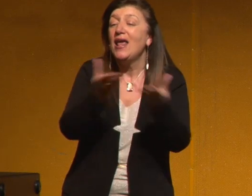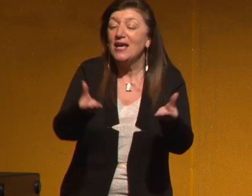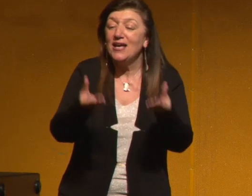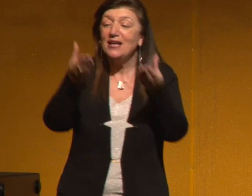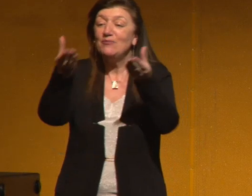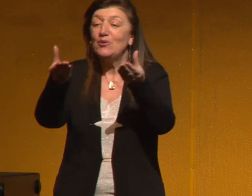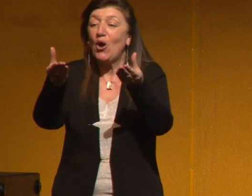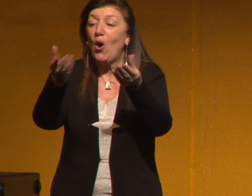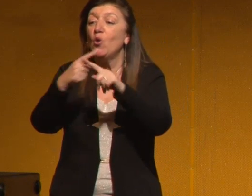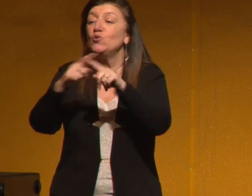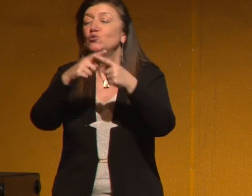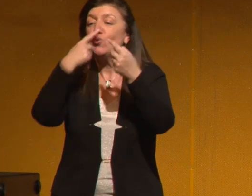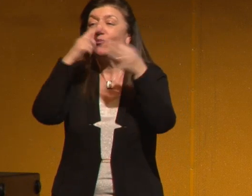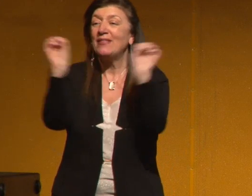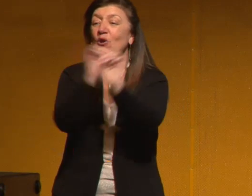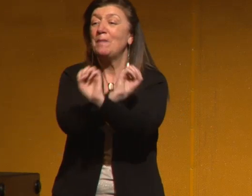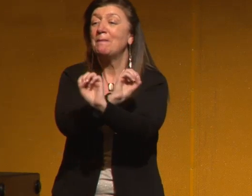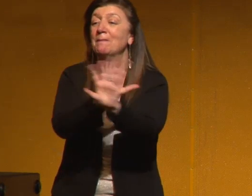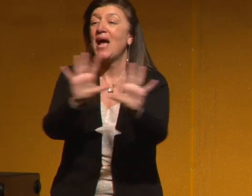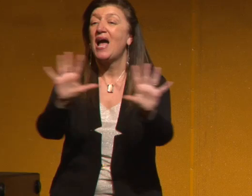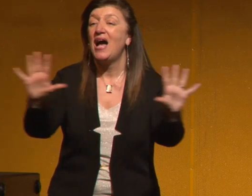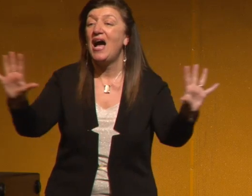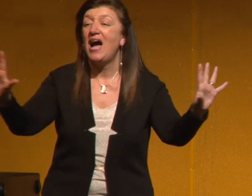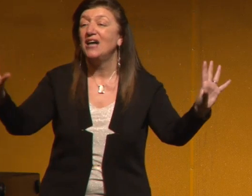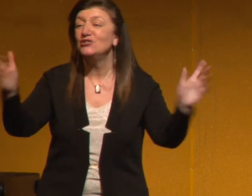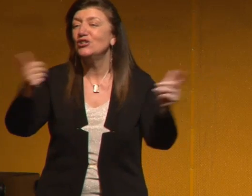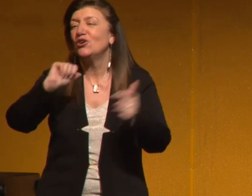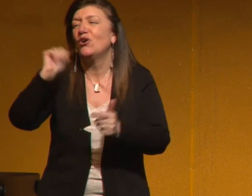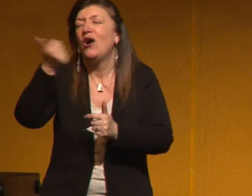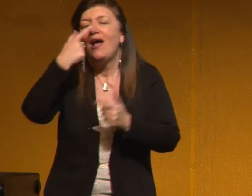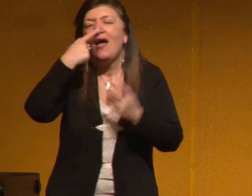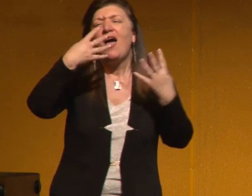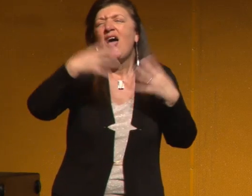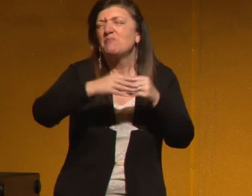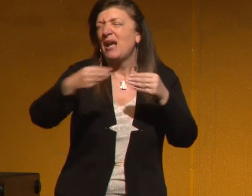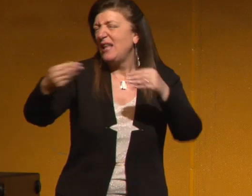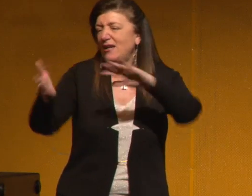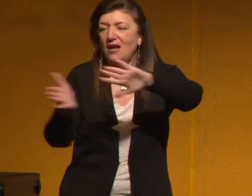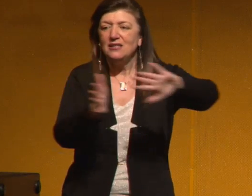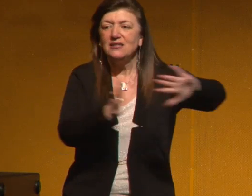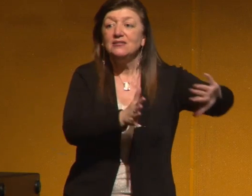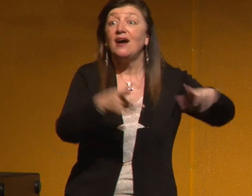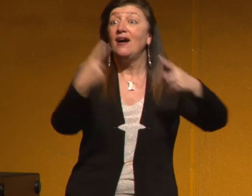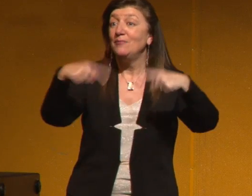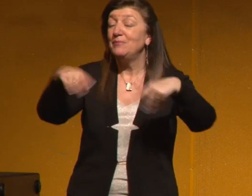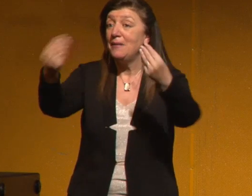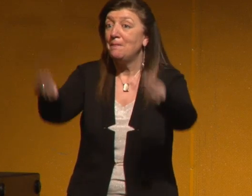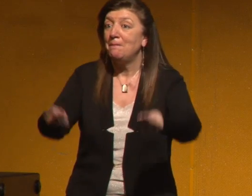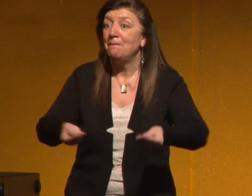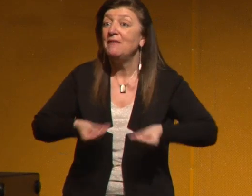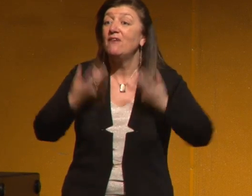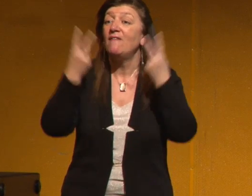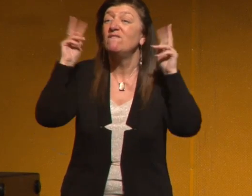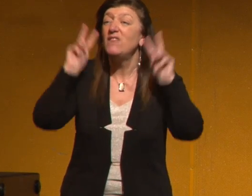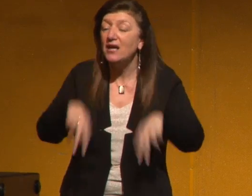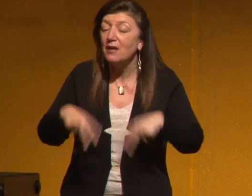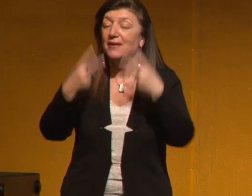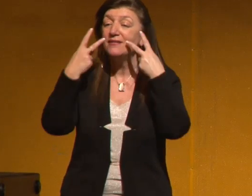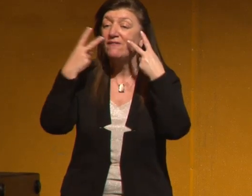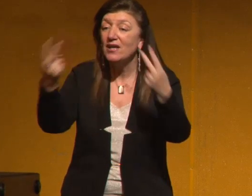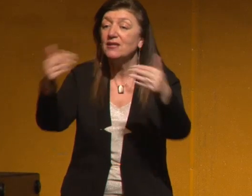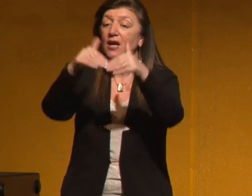magico che un tool che contro ogni logica puramente materialistica ci consente di guardare oltreconfine 15